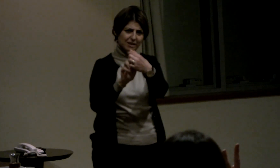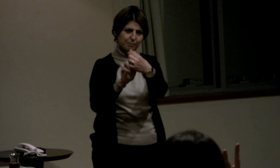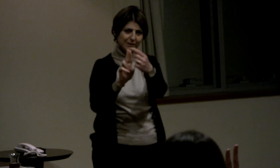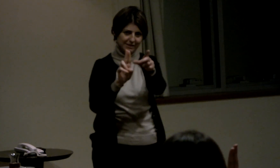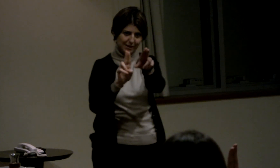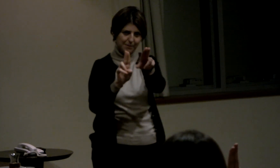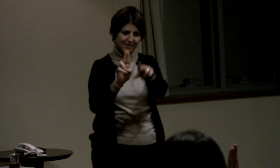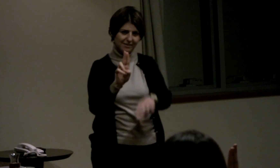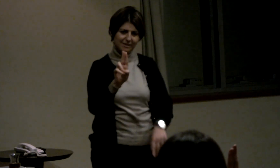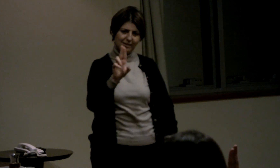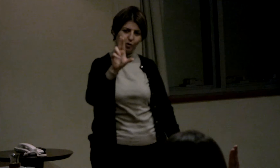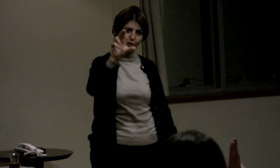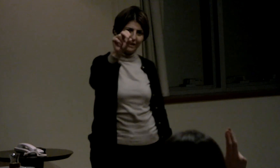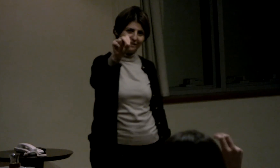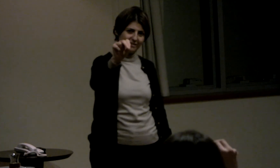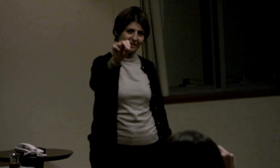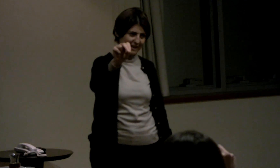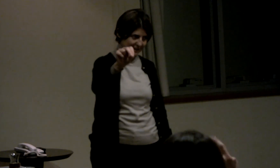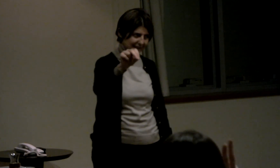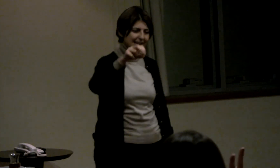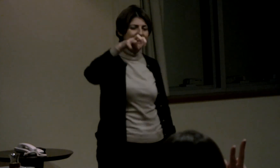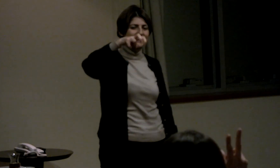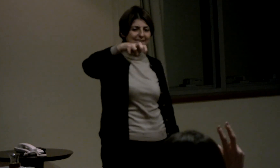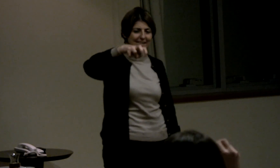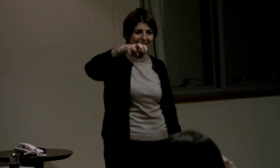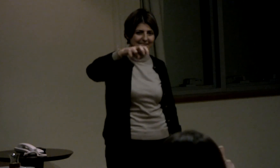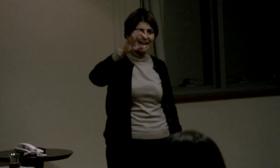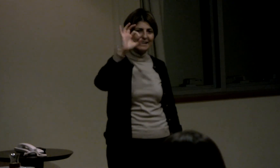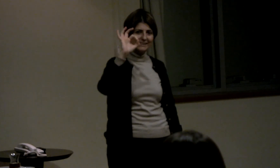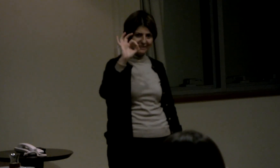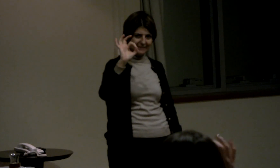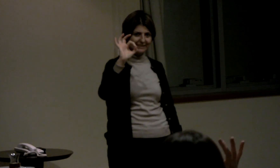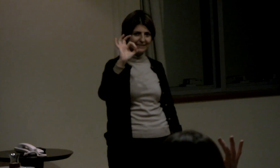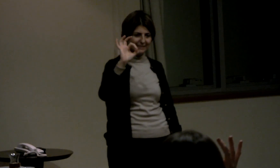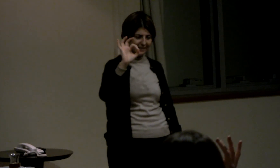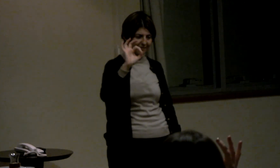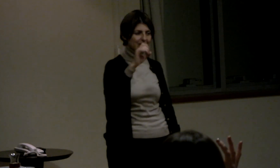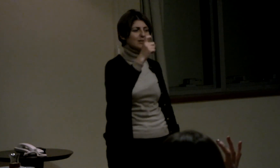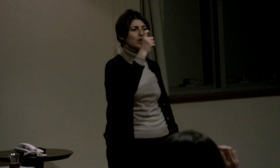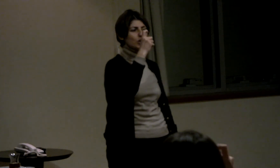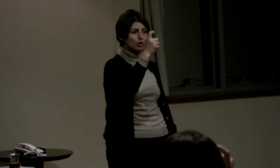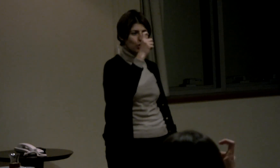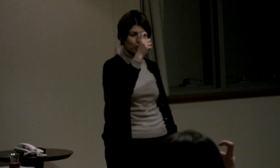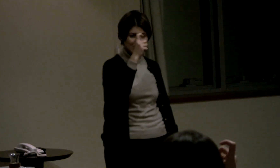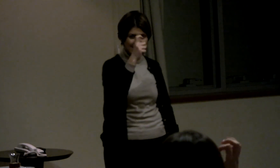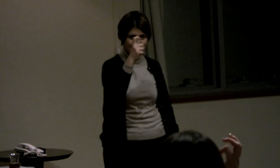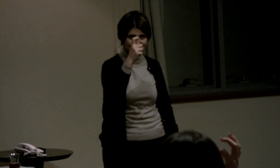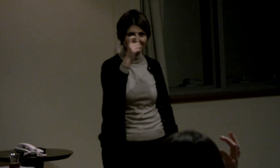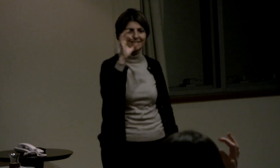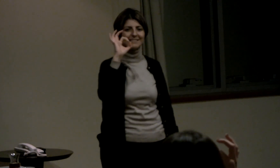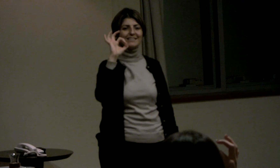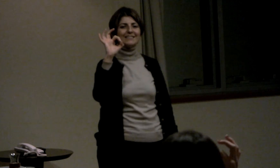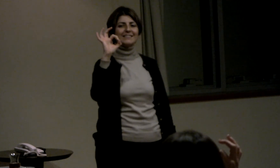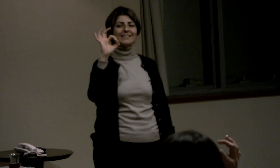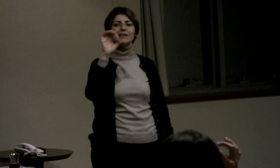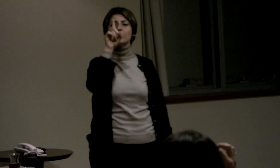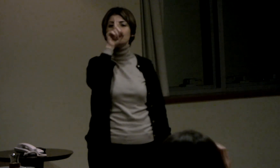kapalı. Kapat. Öyle midir? 80, evet. 90,